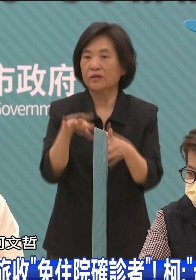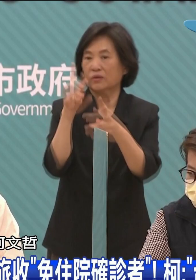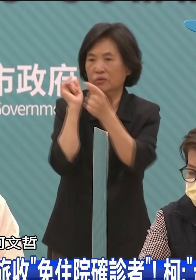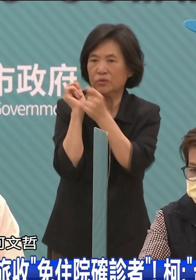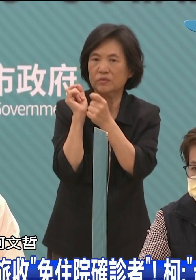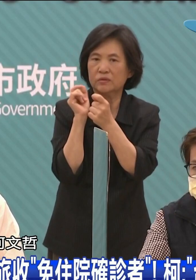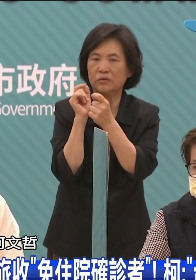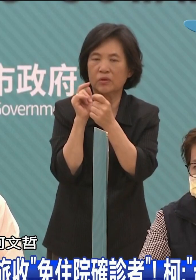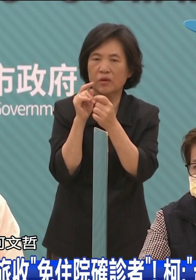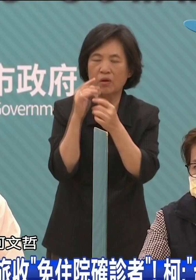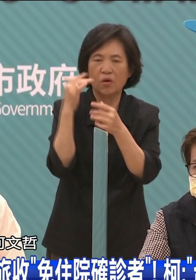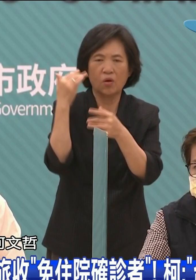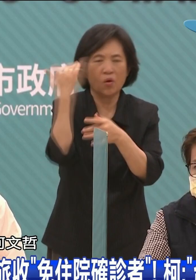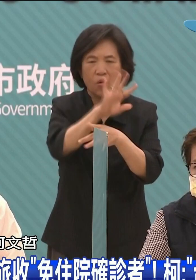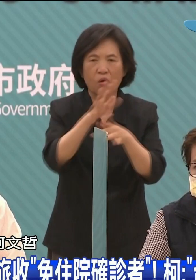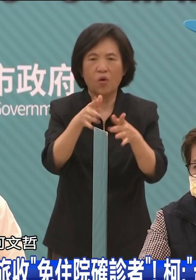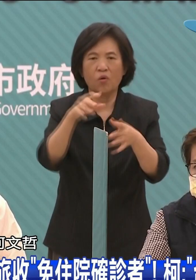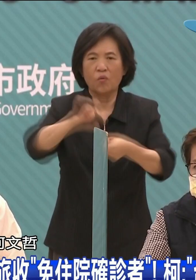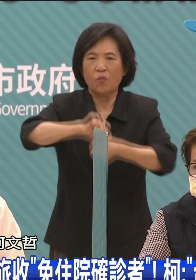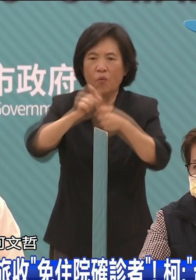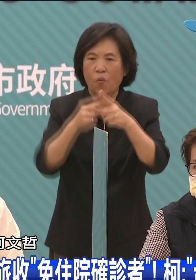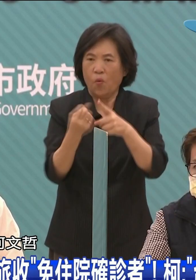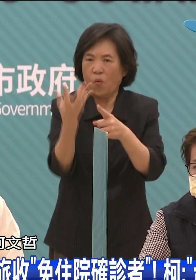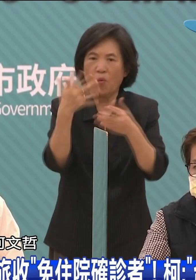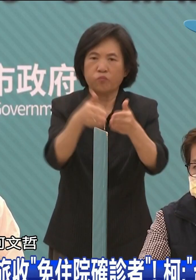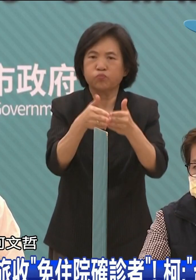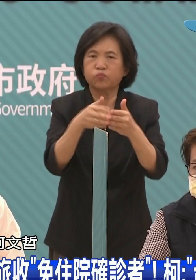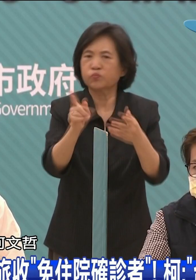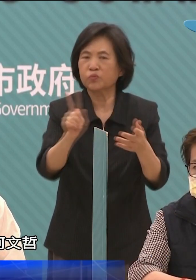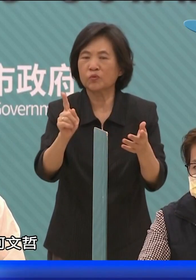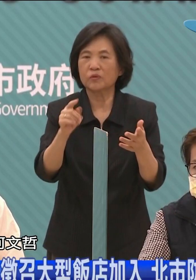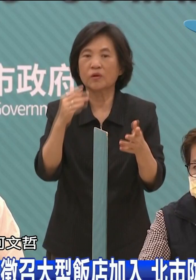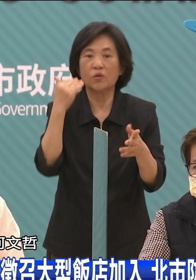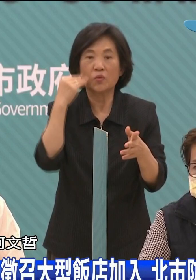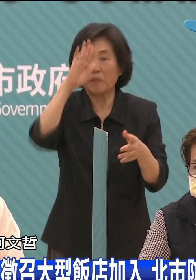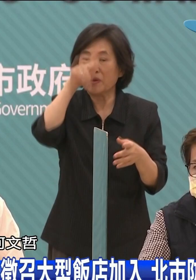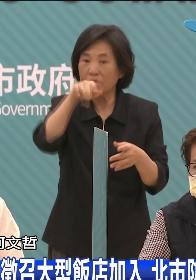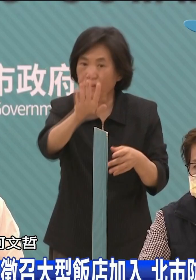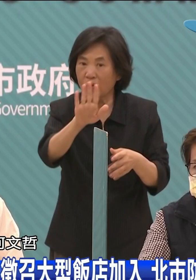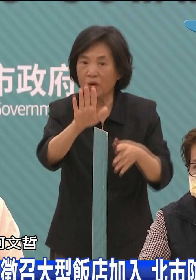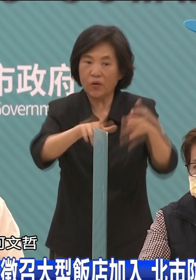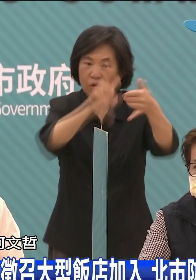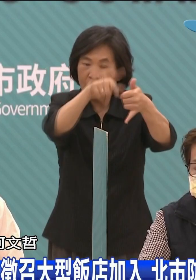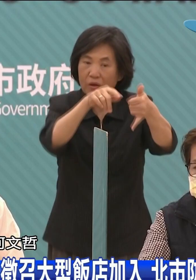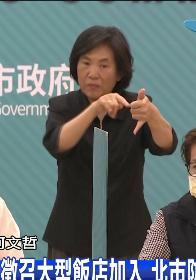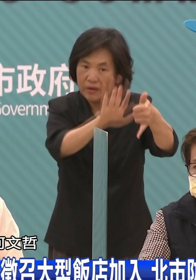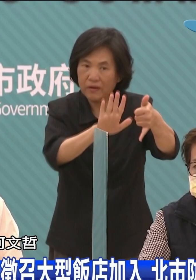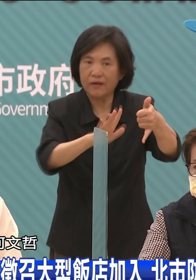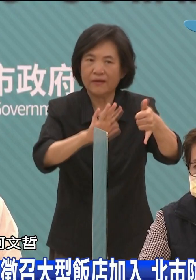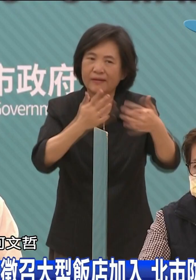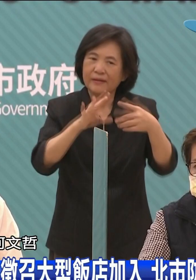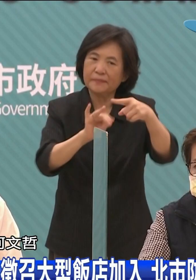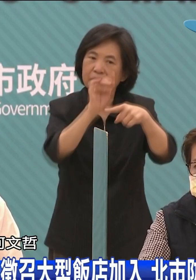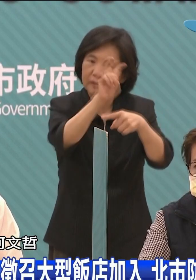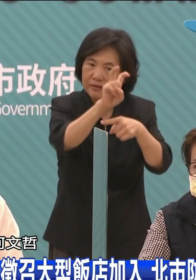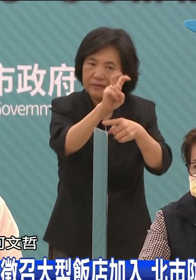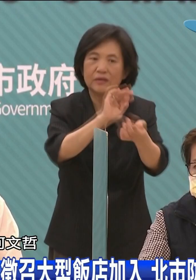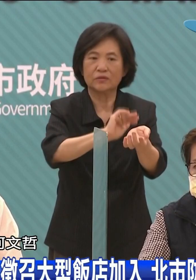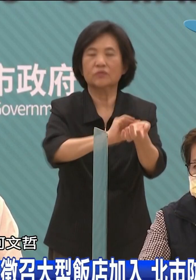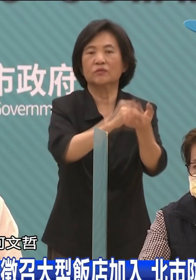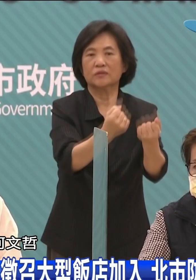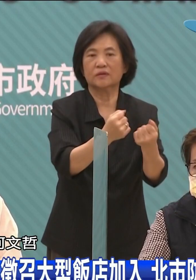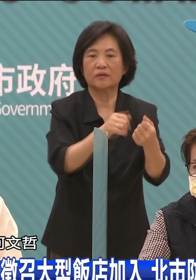道吗？因为我们之前讲过哦，确诊者哦，事实上真的需要去住院的，大概是有20%的，也就是